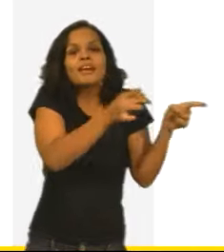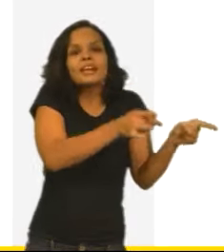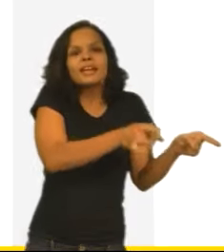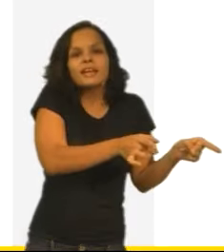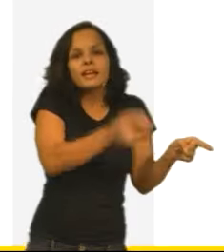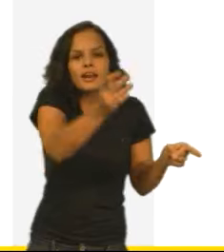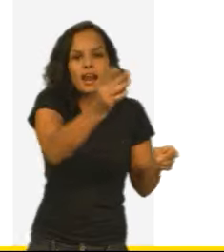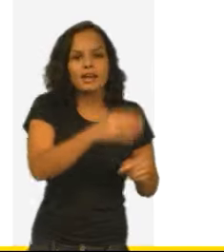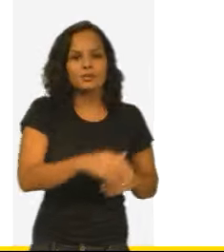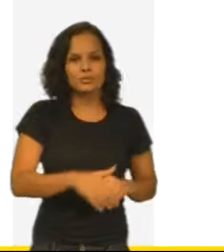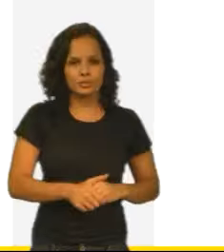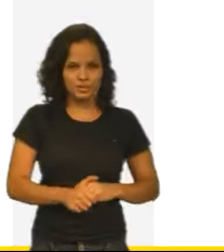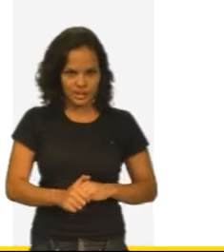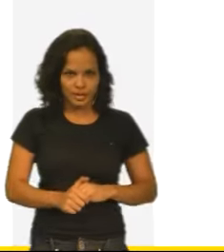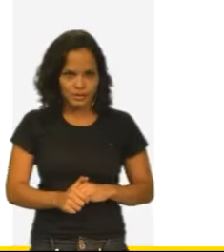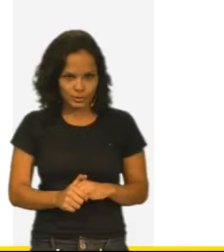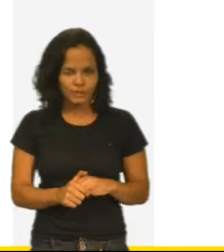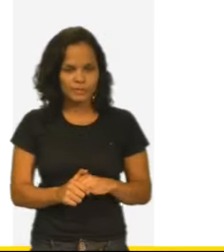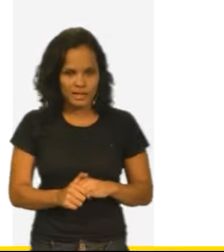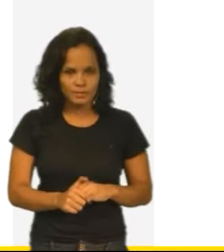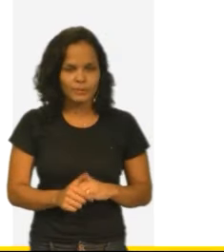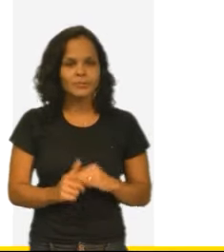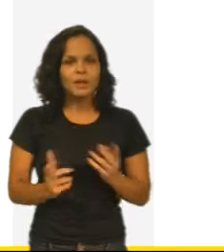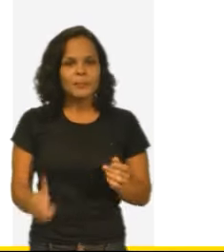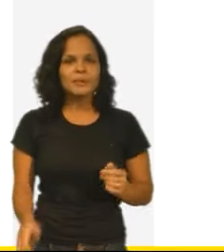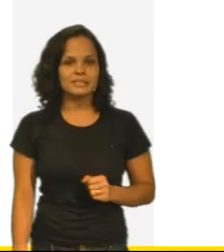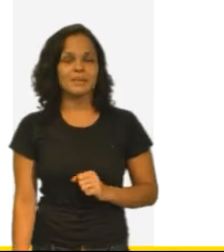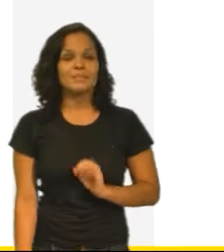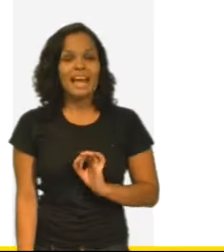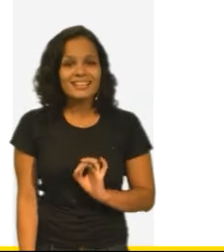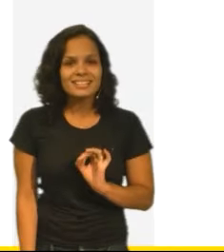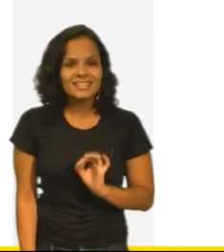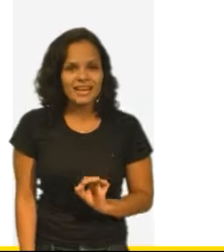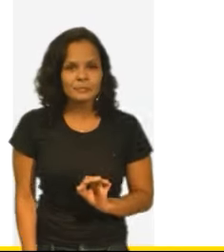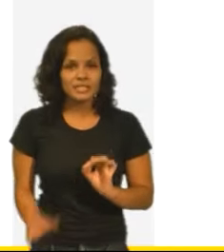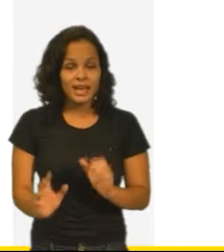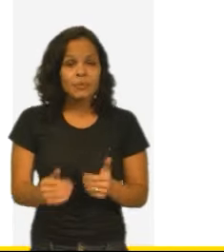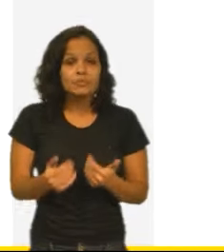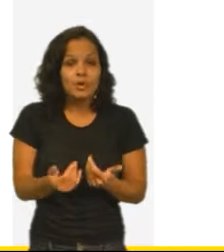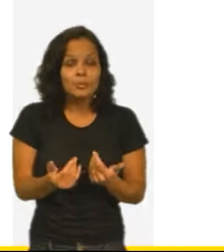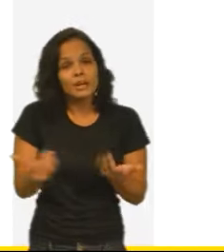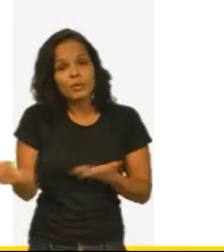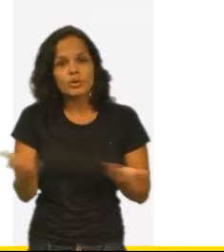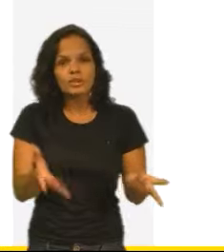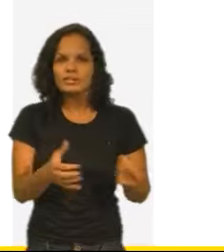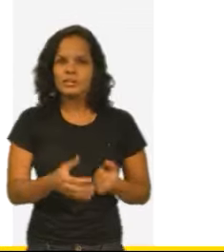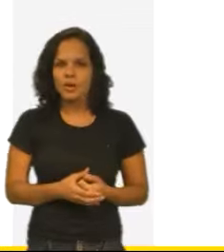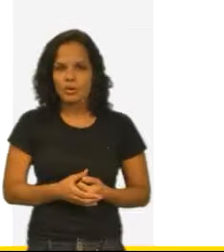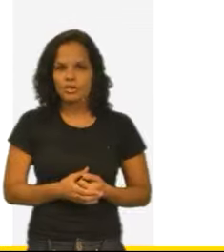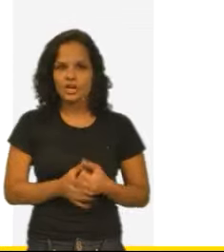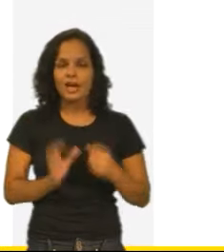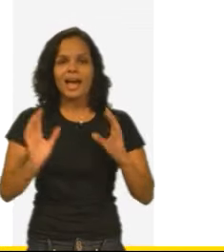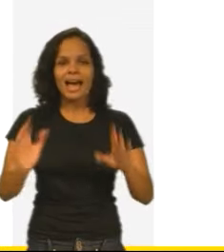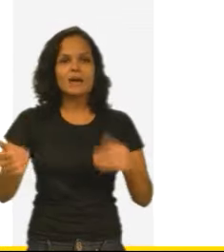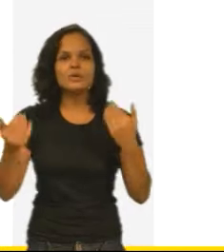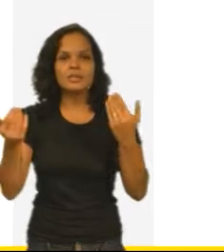falei dela lá nos Estados Unidos, lembra? Pois é, a silepse é um nome da concordância ideológica, a harmonia